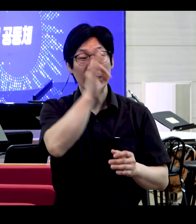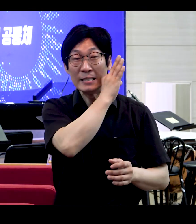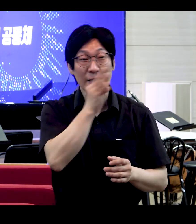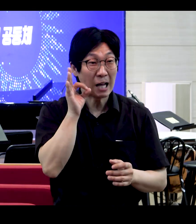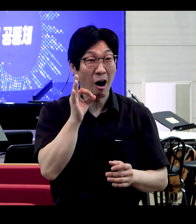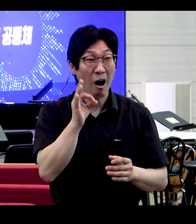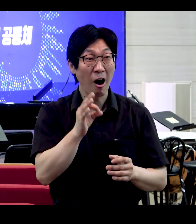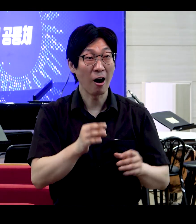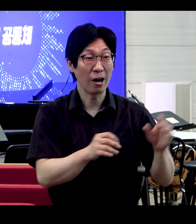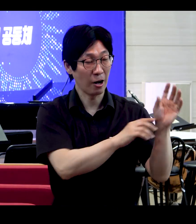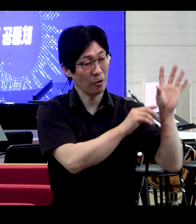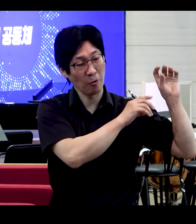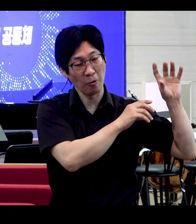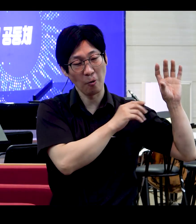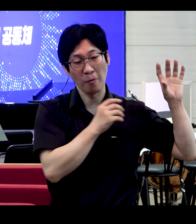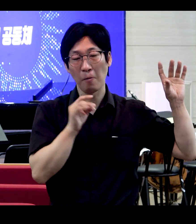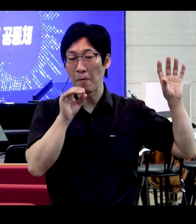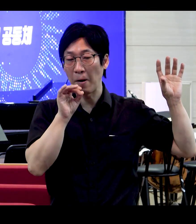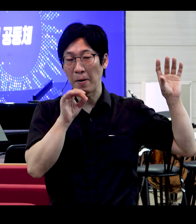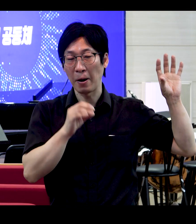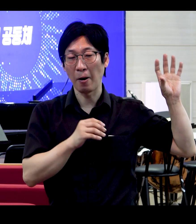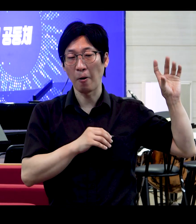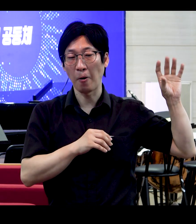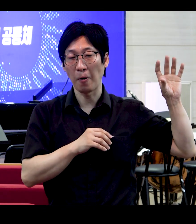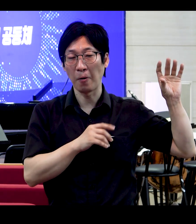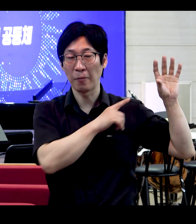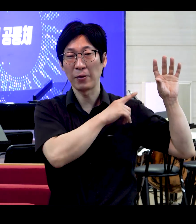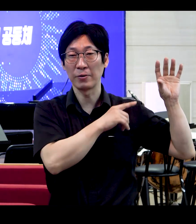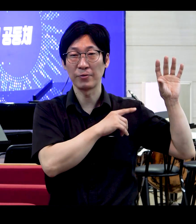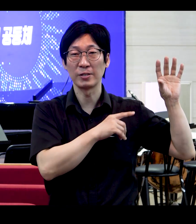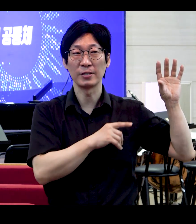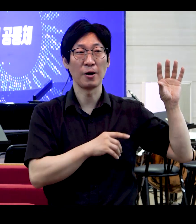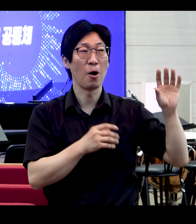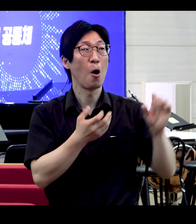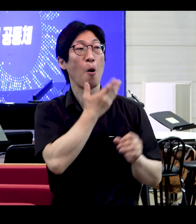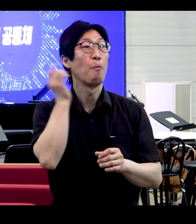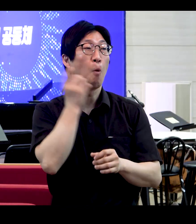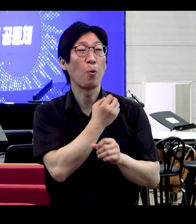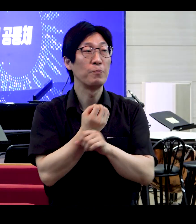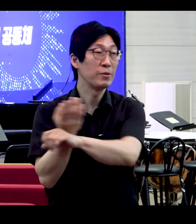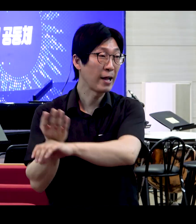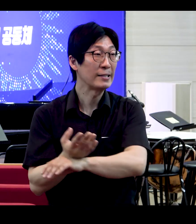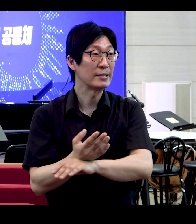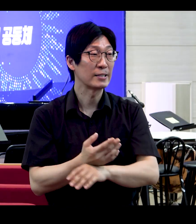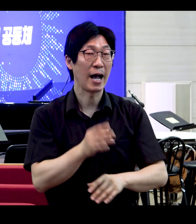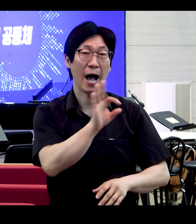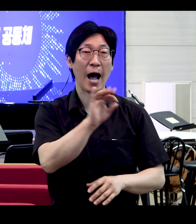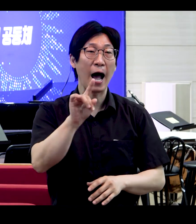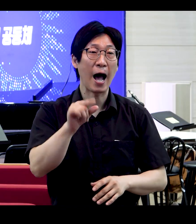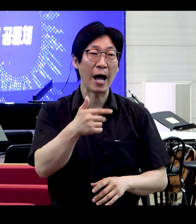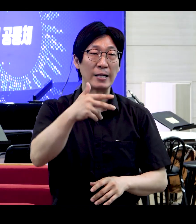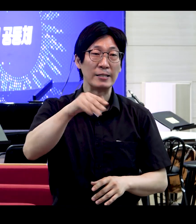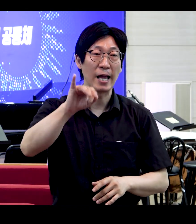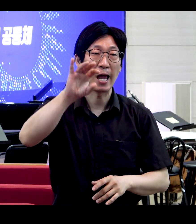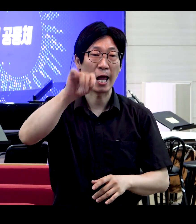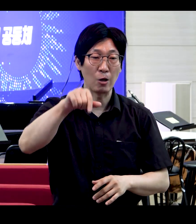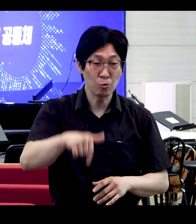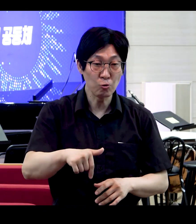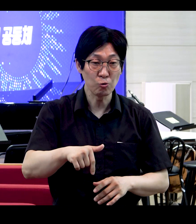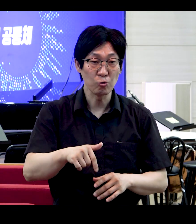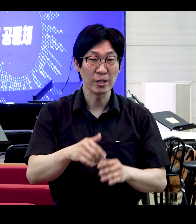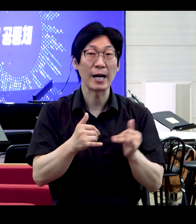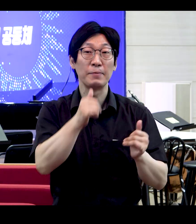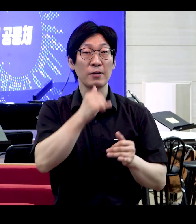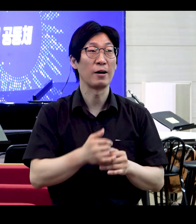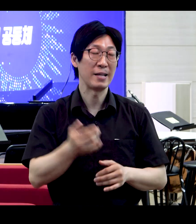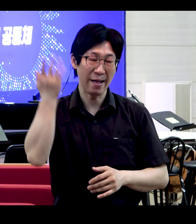복화술. 그 복화술을 가지고 복음을 전하는 안재우 소장이라는 분이 있습니다. 저희 교회도 오셨었어요.